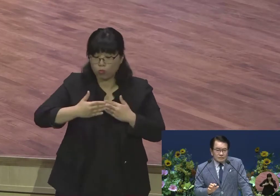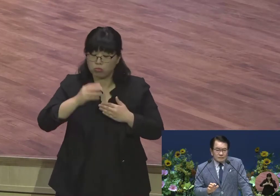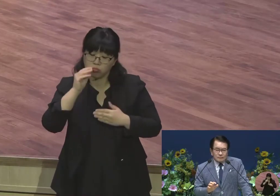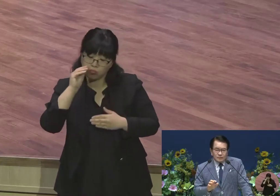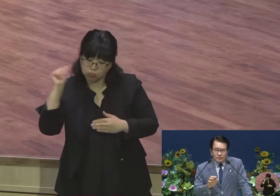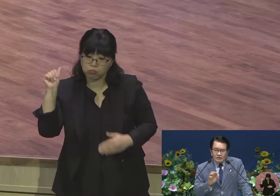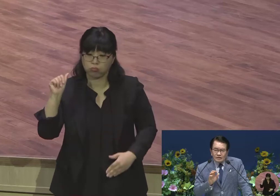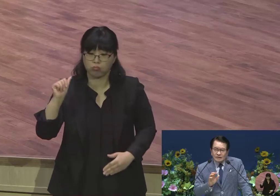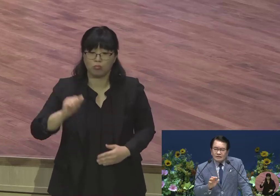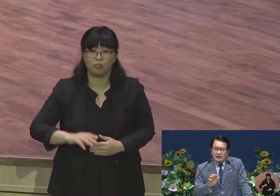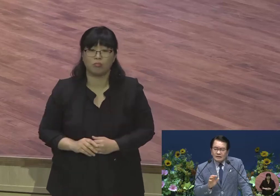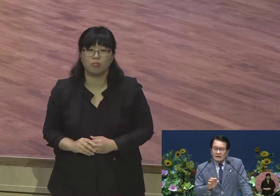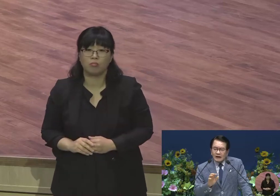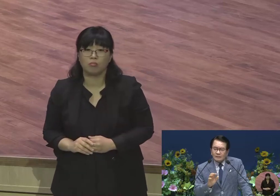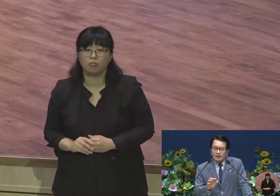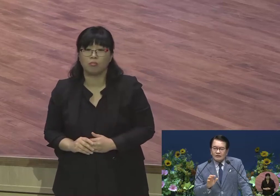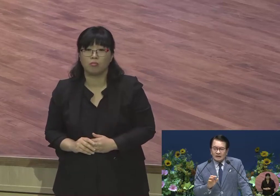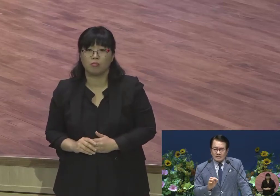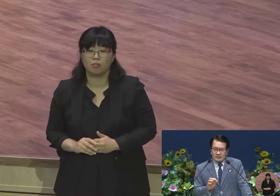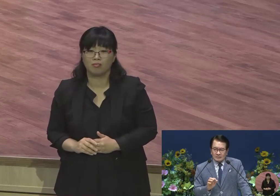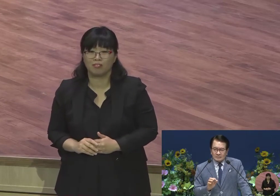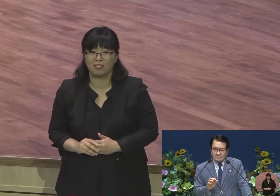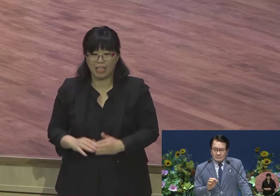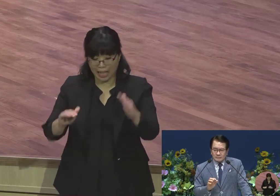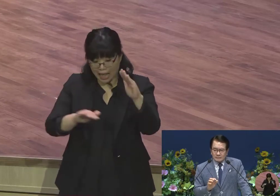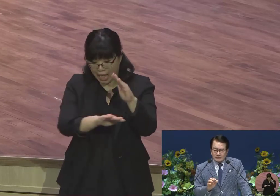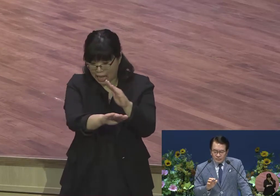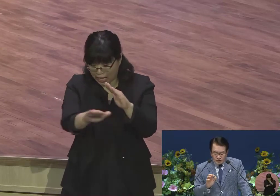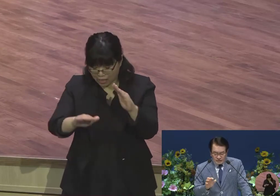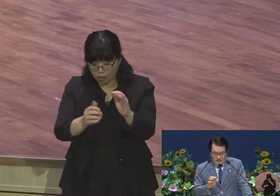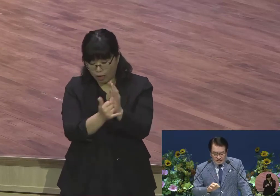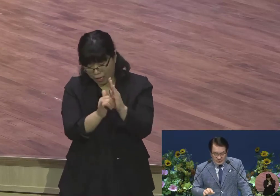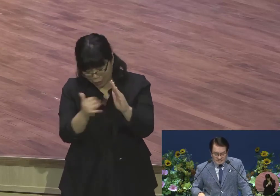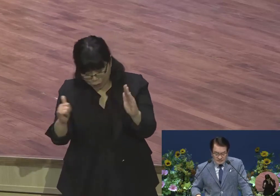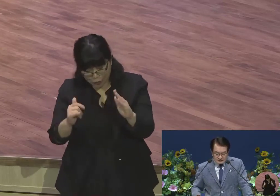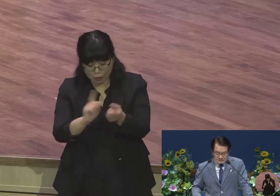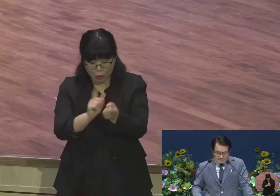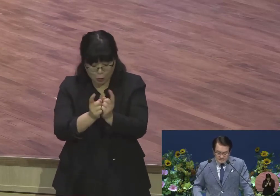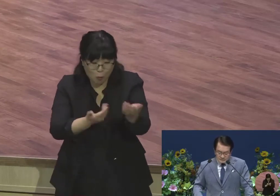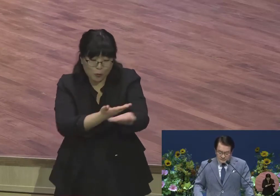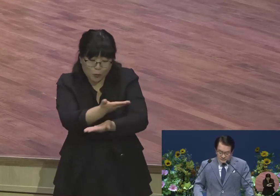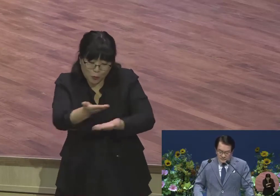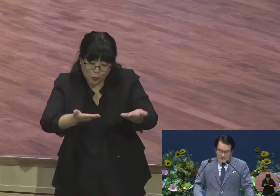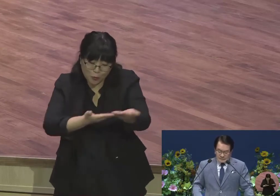무너지지 않는 행복이 찾아와요 무너지지 않는